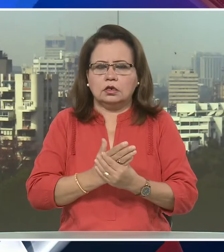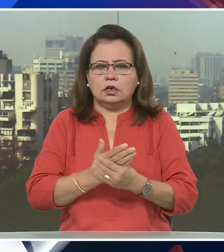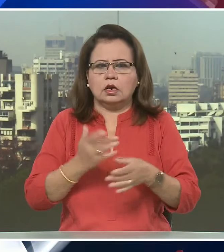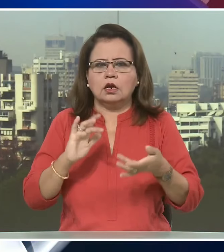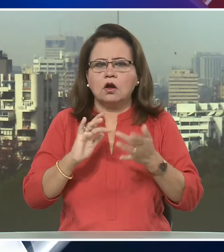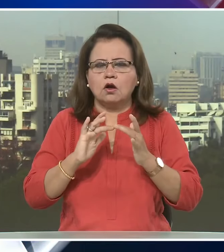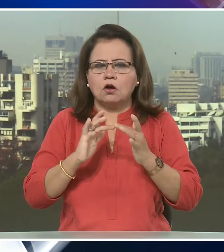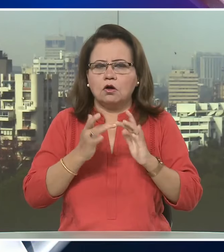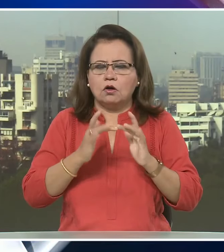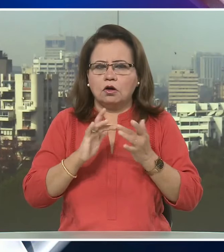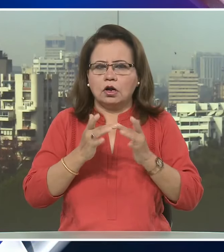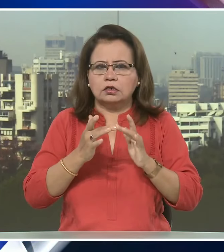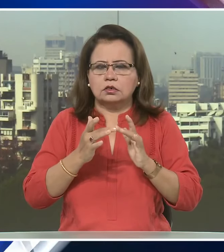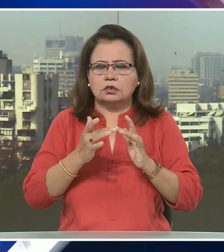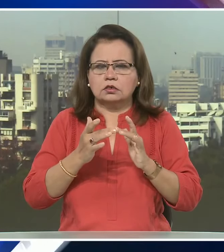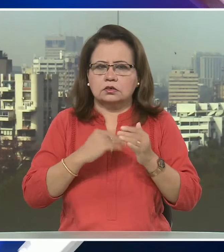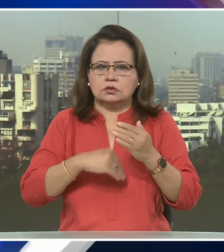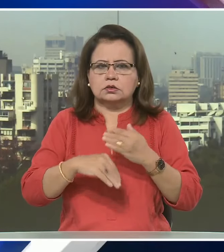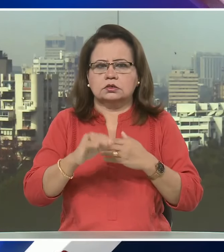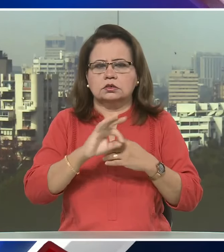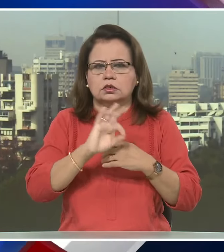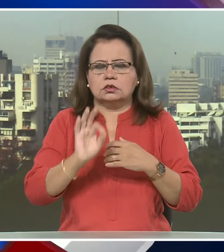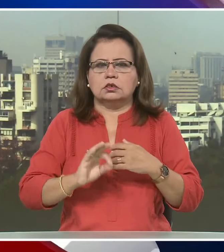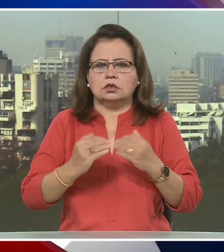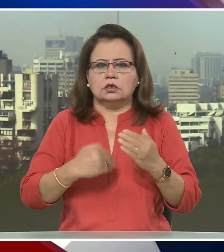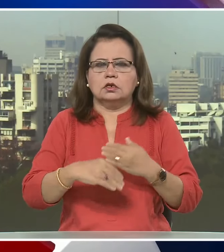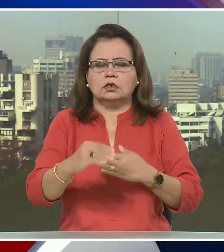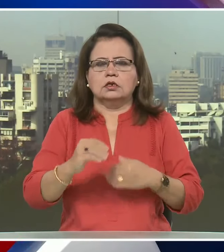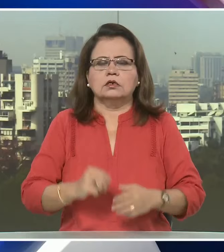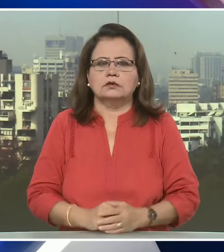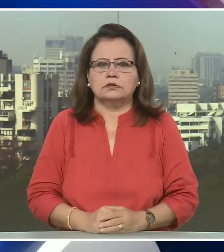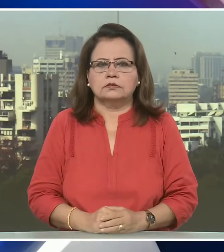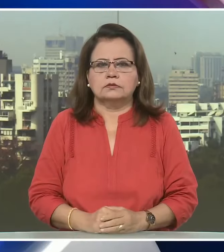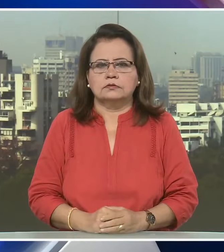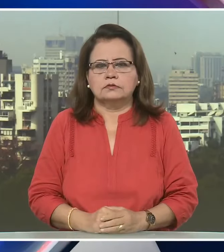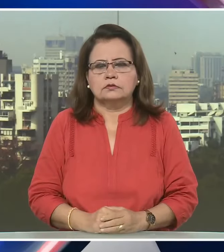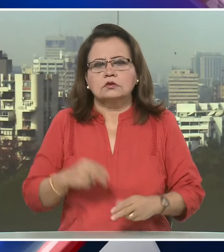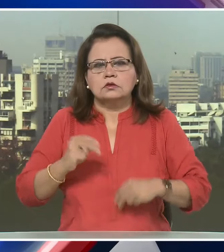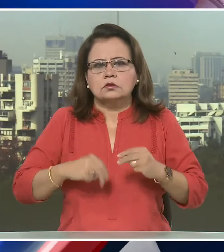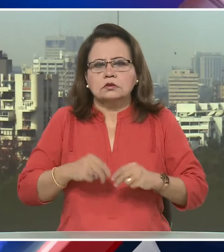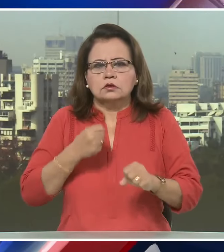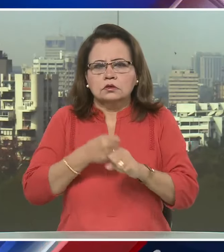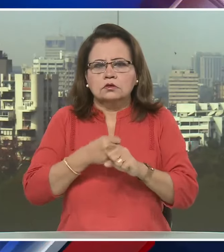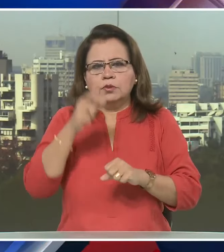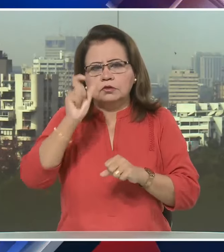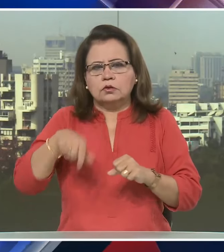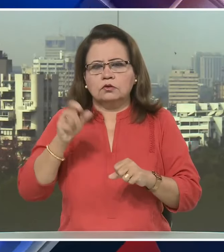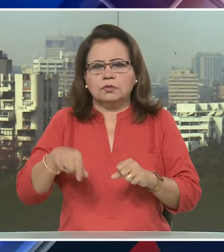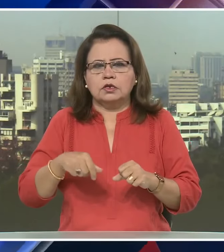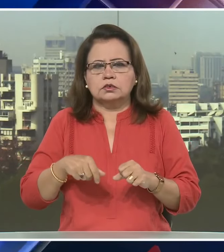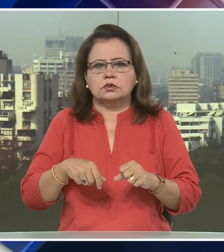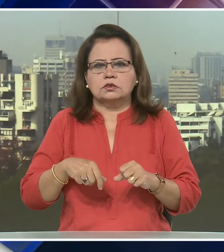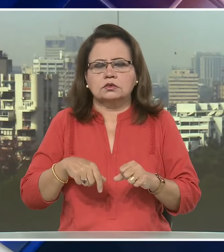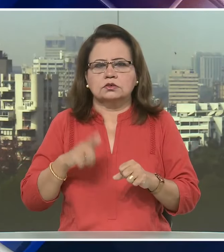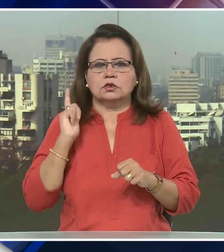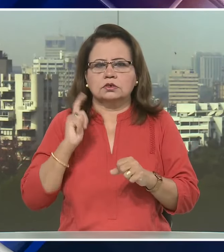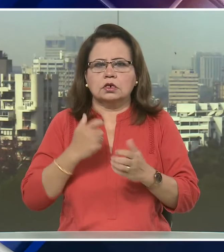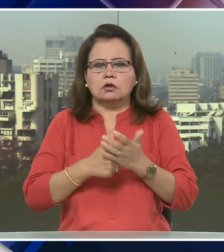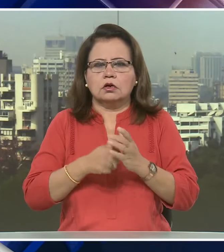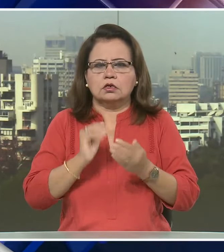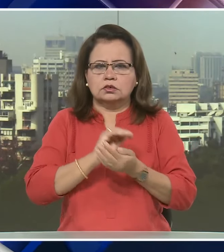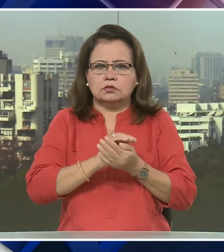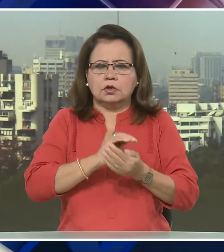दाखिल करने के लिए ऑनलाइन की वैकल्पिक सुविधा भी बनाई है। चुनाव लड़ने के लिए उम्मीदवारों के पास सुरक्षा